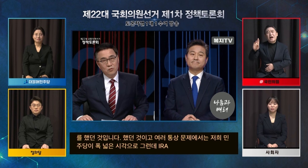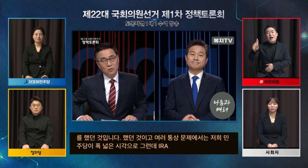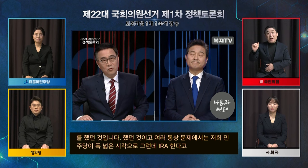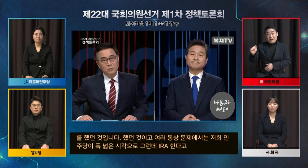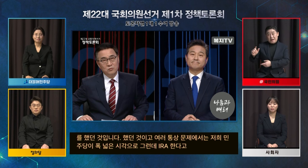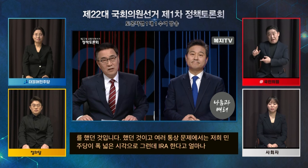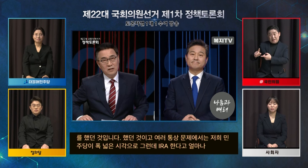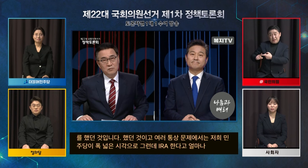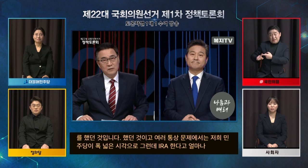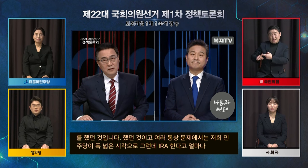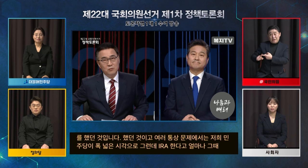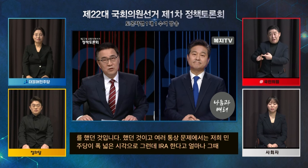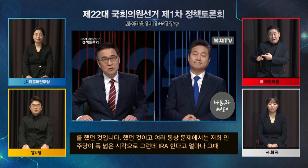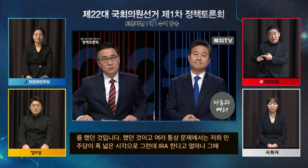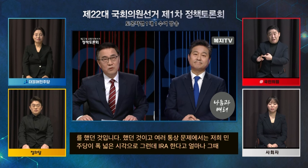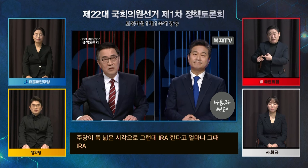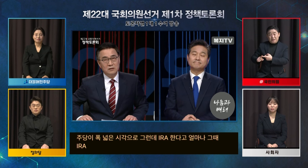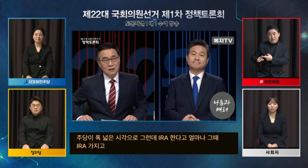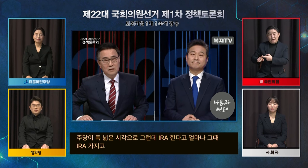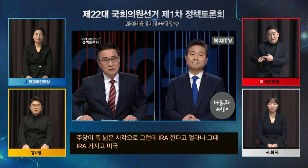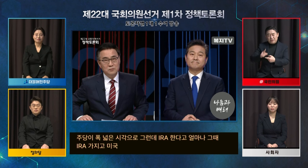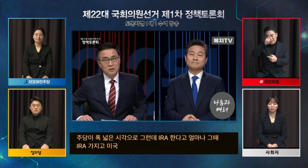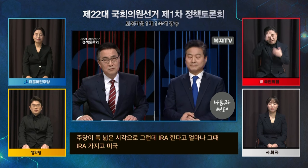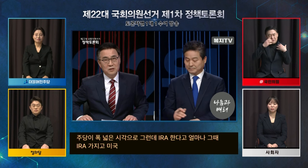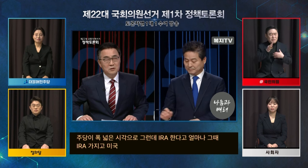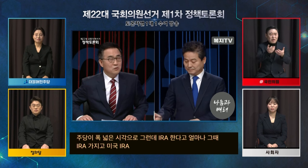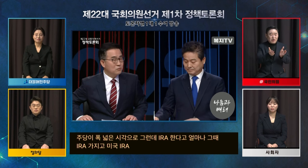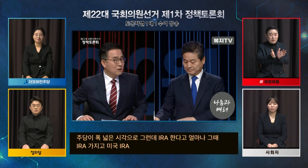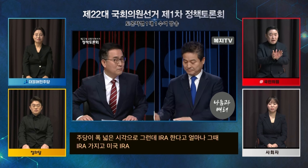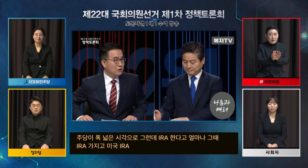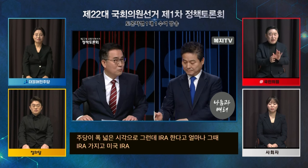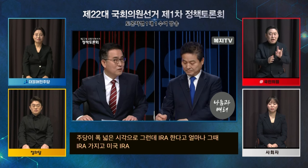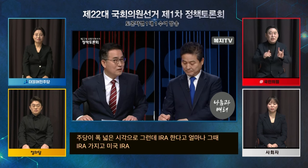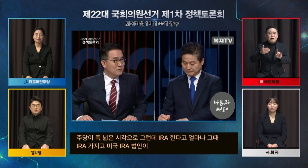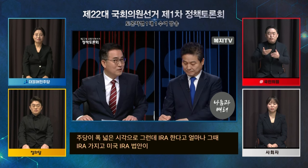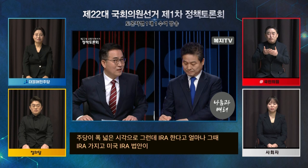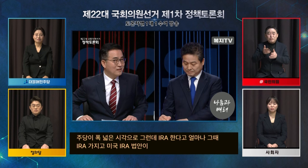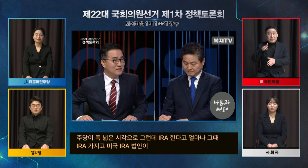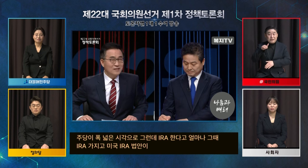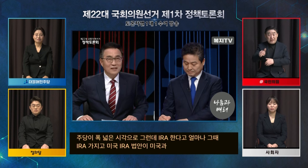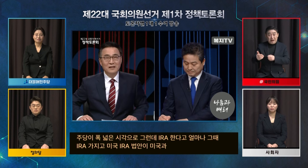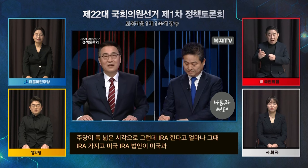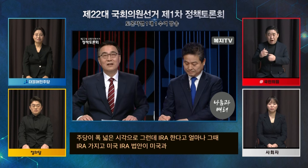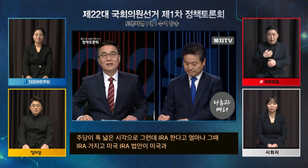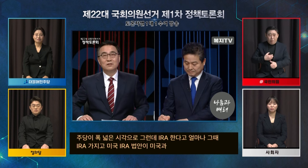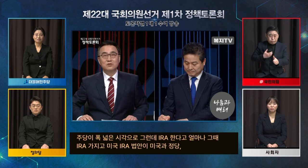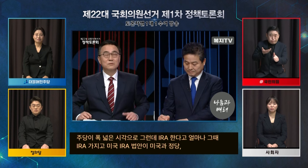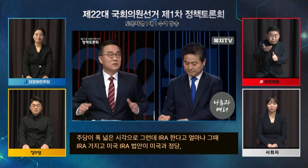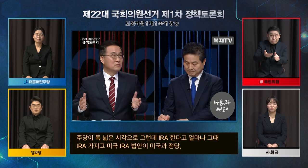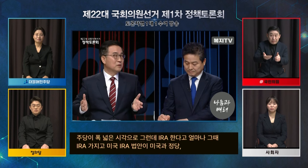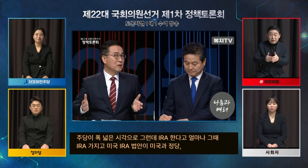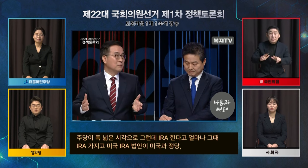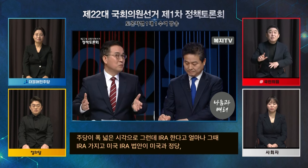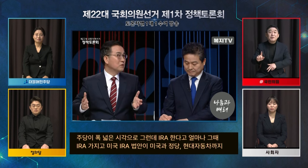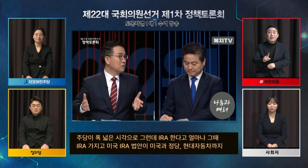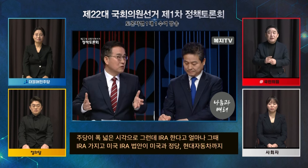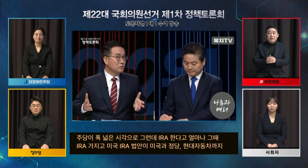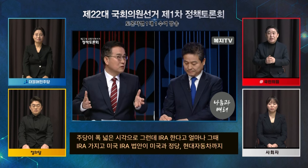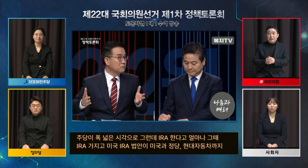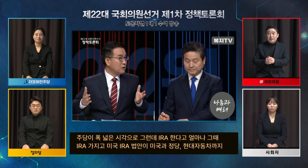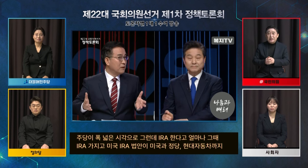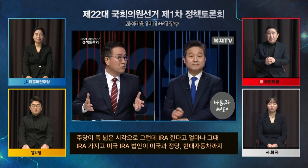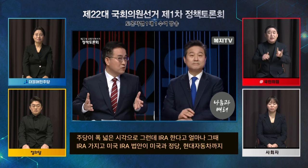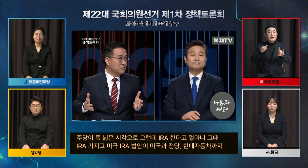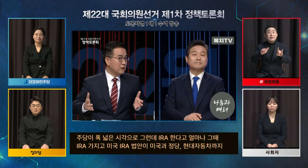가지고 미국 IRA 법안에 우리 정부와 여당 심지어 현대정차까지 괴롭히지 않았습니까? 그런데 지금 어떻습니까? 미국에서